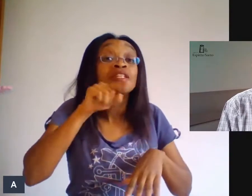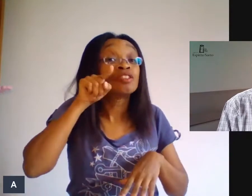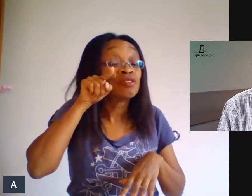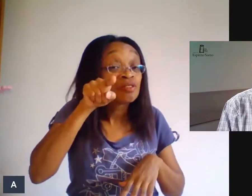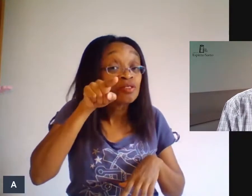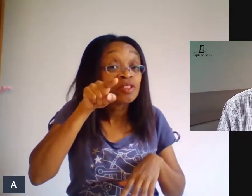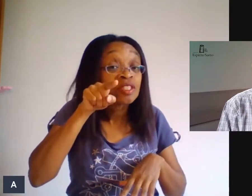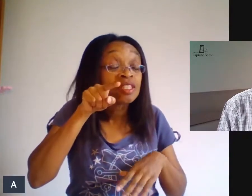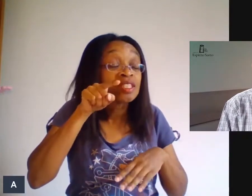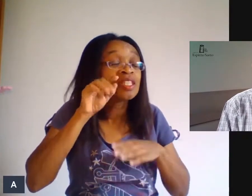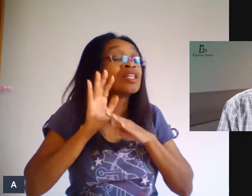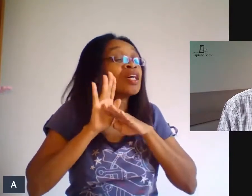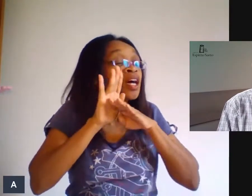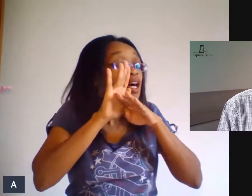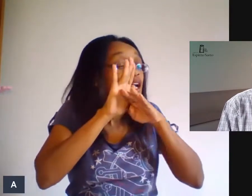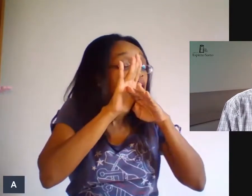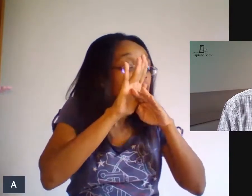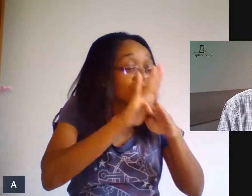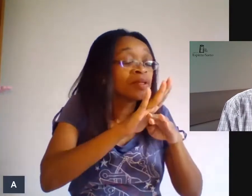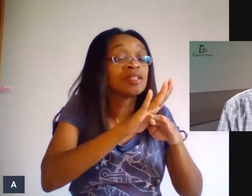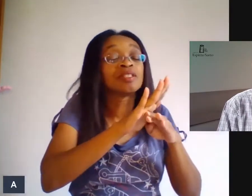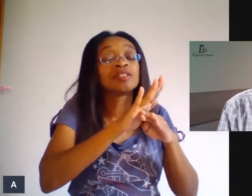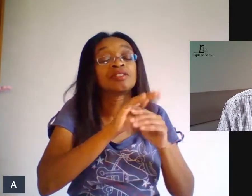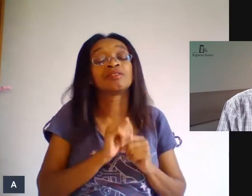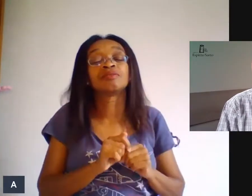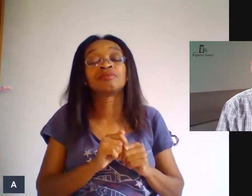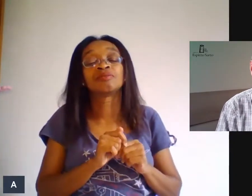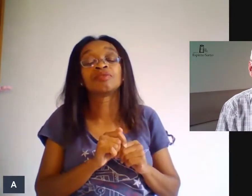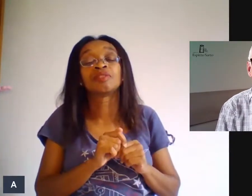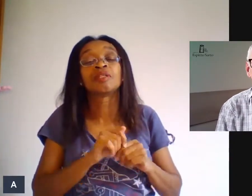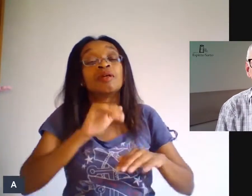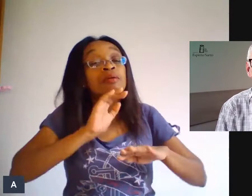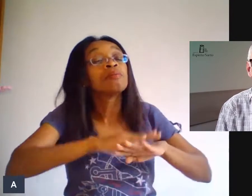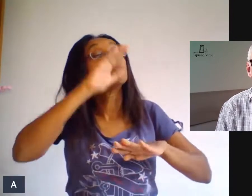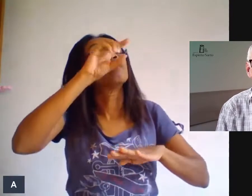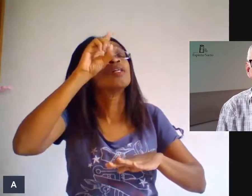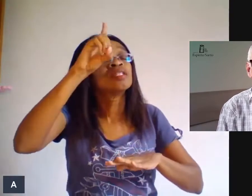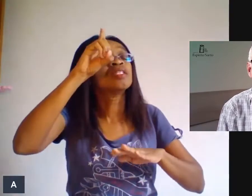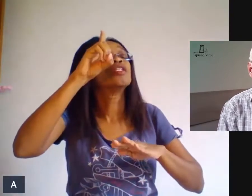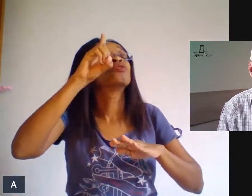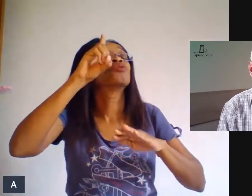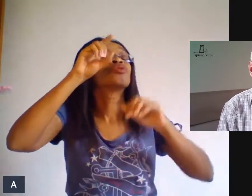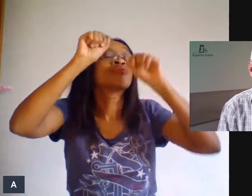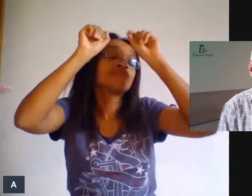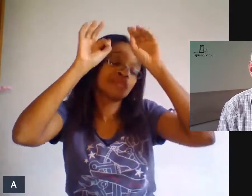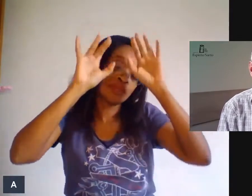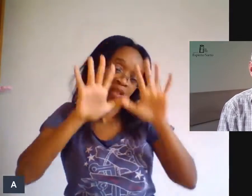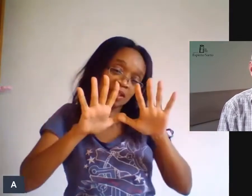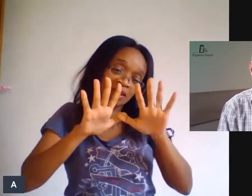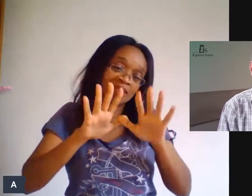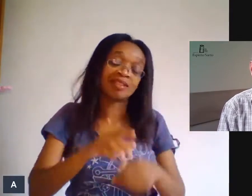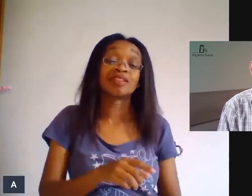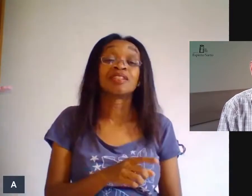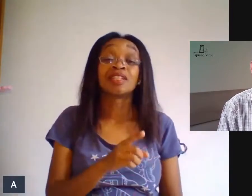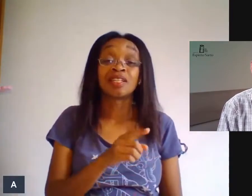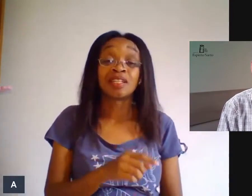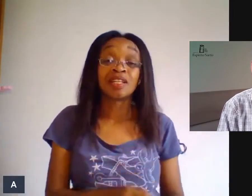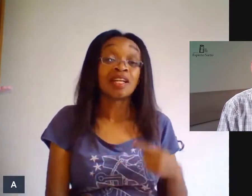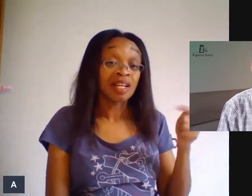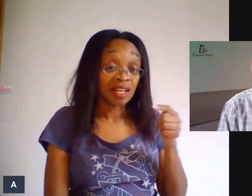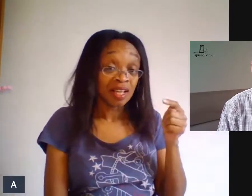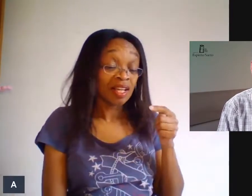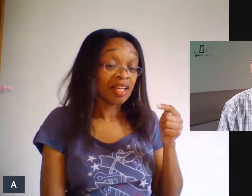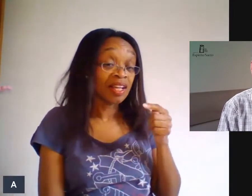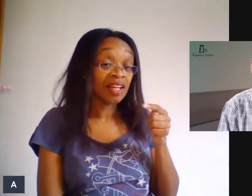em termos de bênção pelo nosso bondoso Deus. Eu estou falando isso para fazer uma comparação, como eu disse,